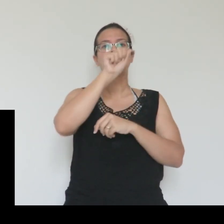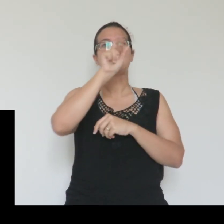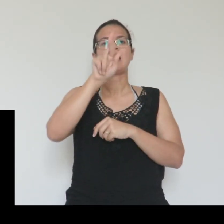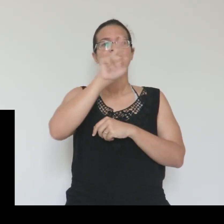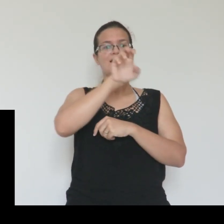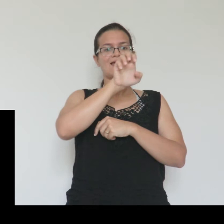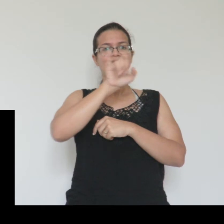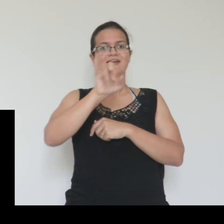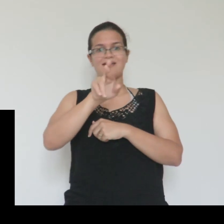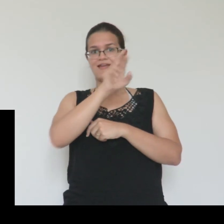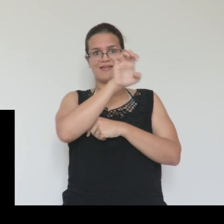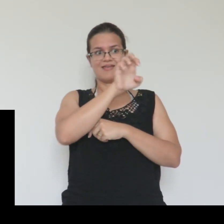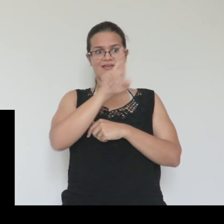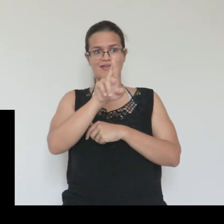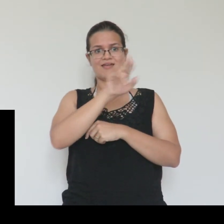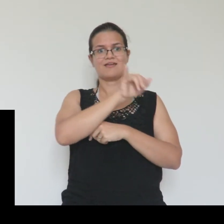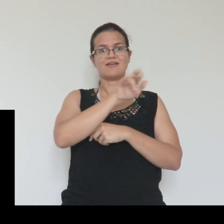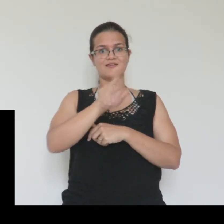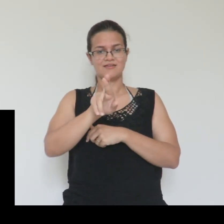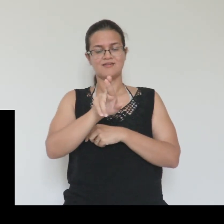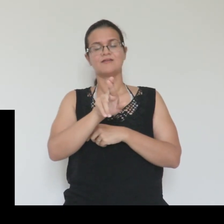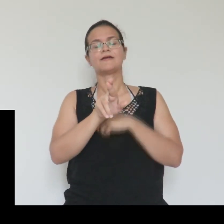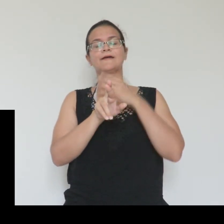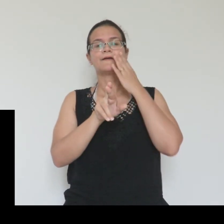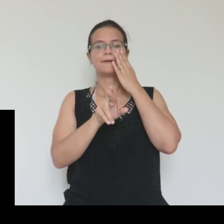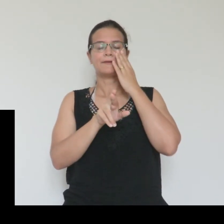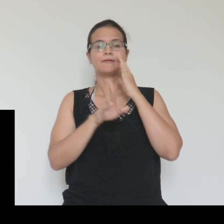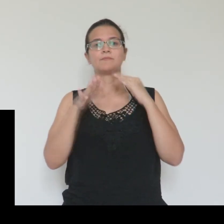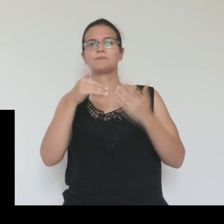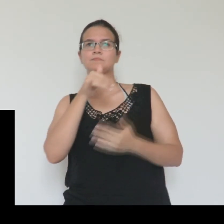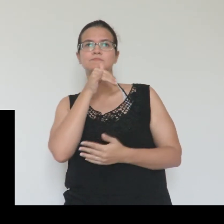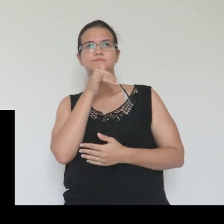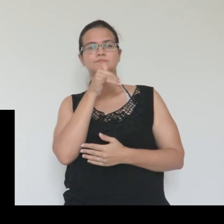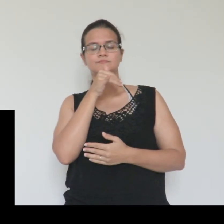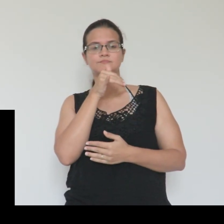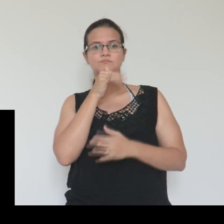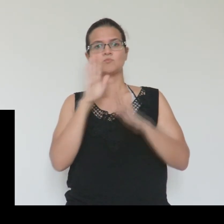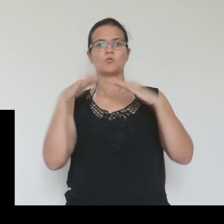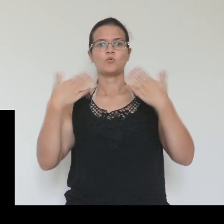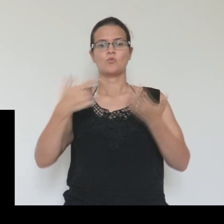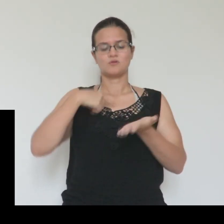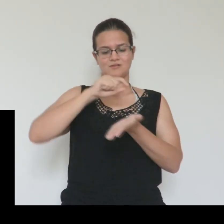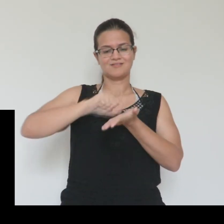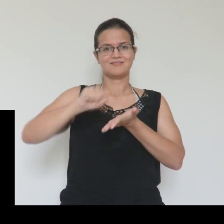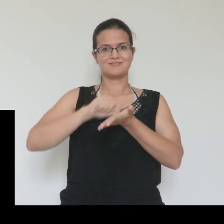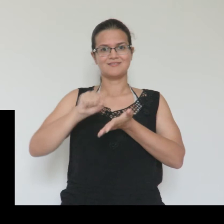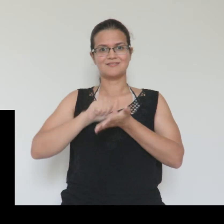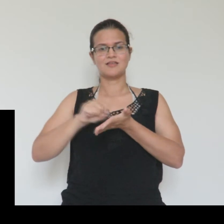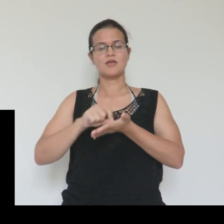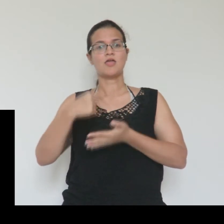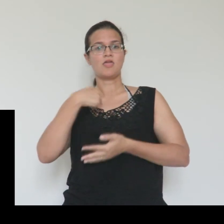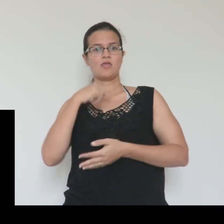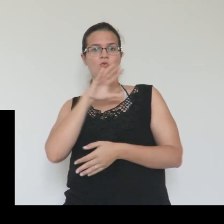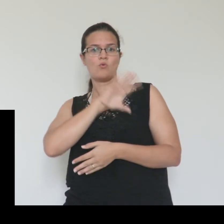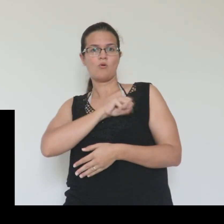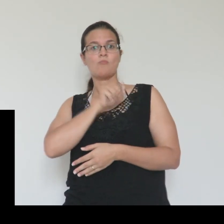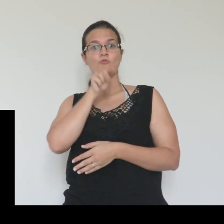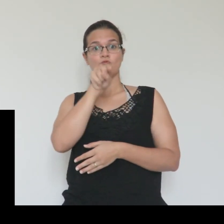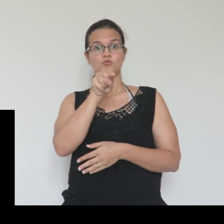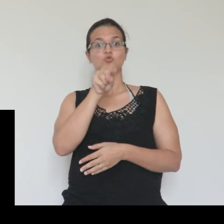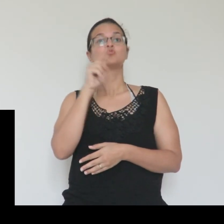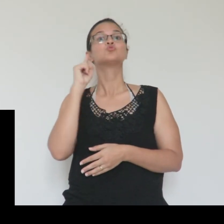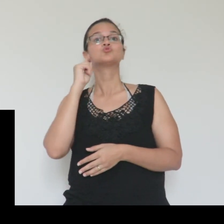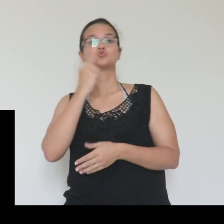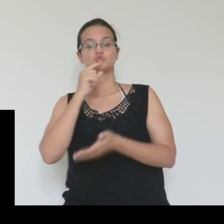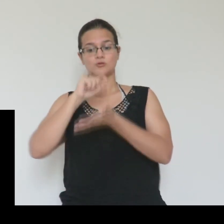amo você, os surdos vão escrever eu amar você. Então, no infinitivo. Você gostar, passear